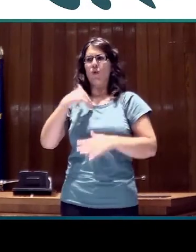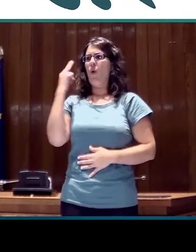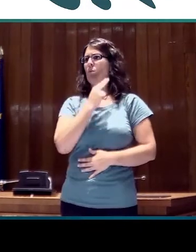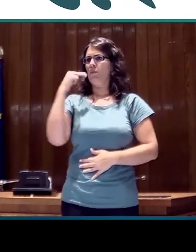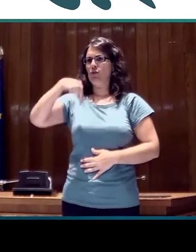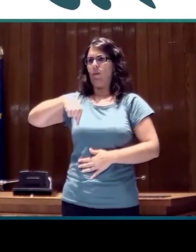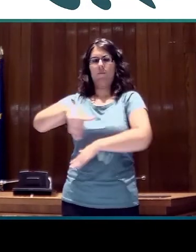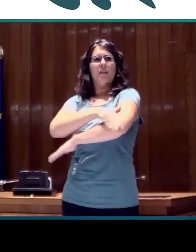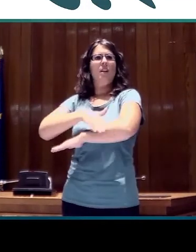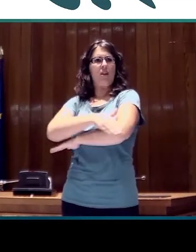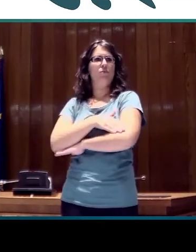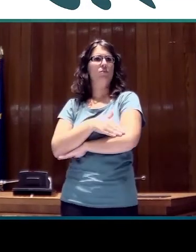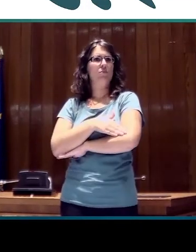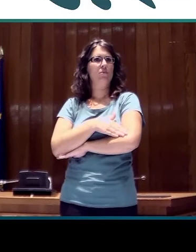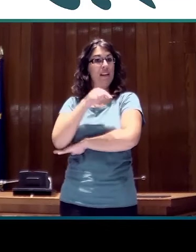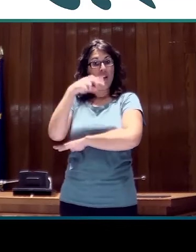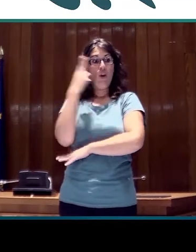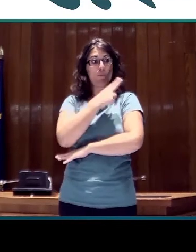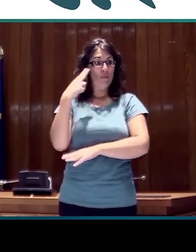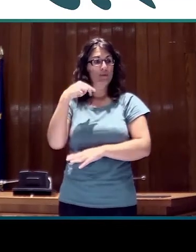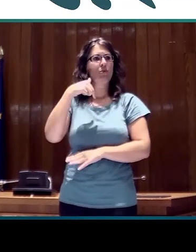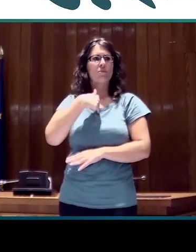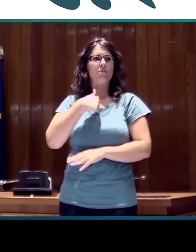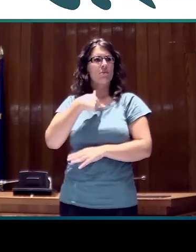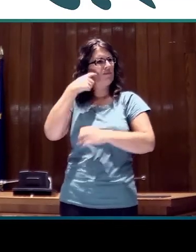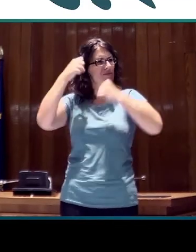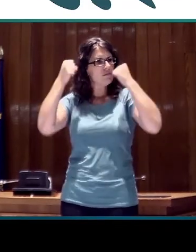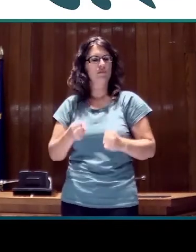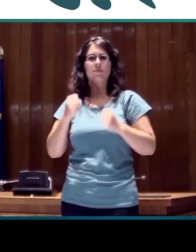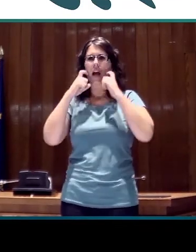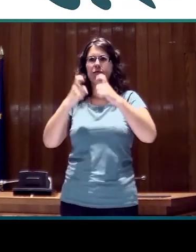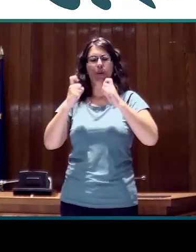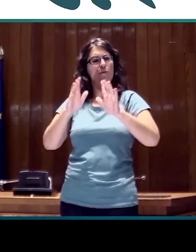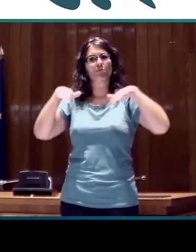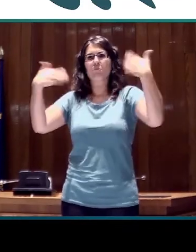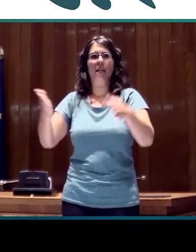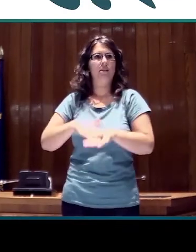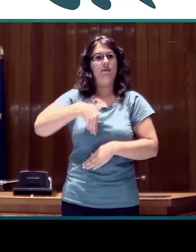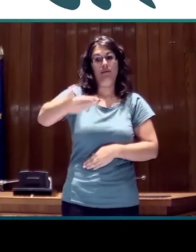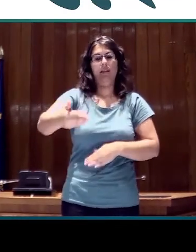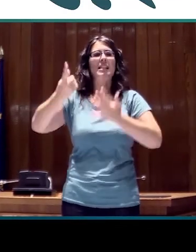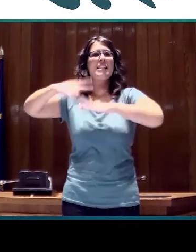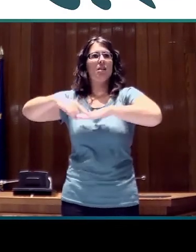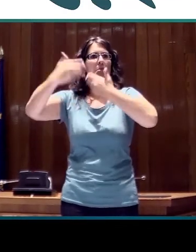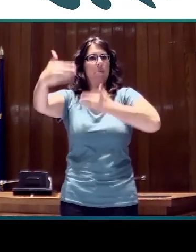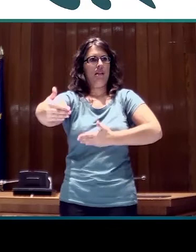compromiso que en el que vamos a intensificar nuestros esfuerzos en los próximos seis meses yo